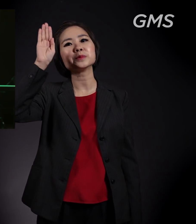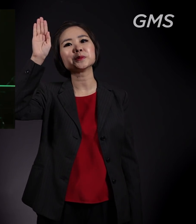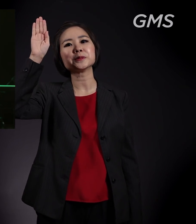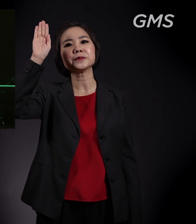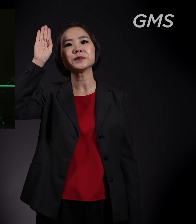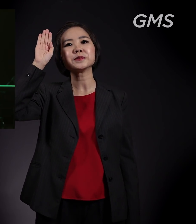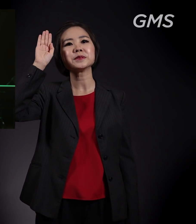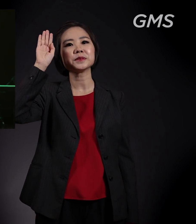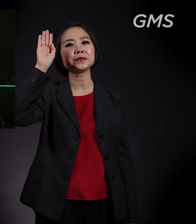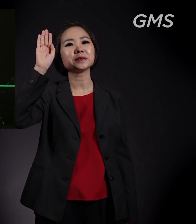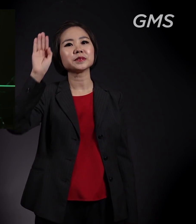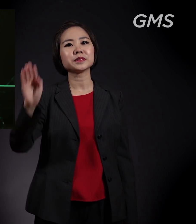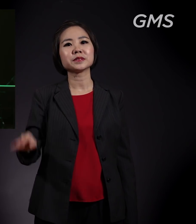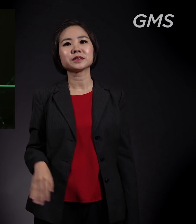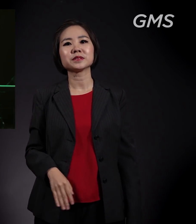kehendakmu,